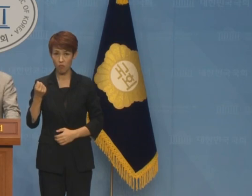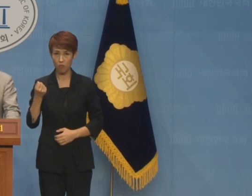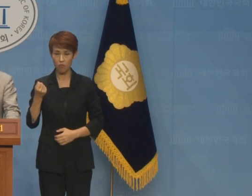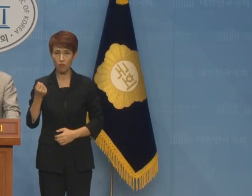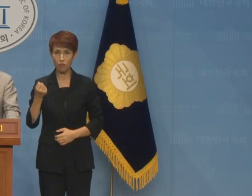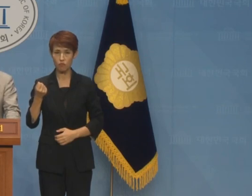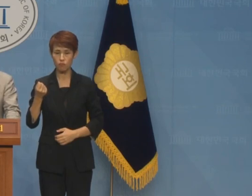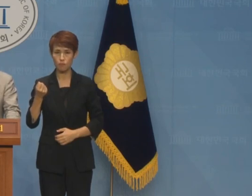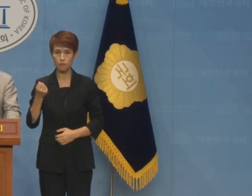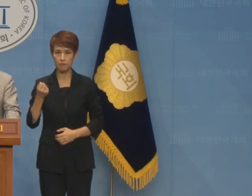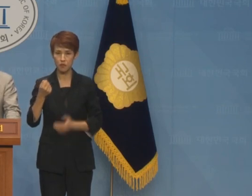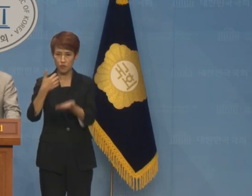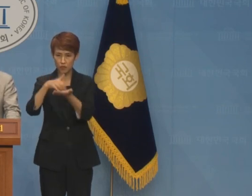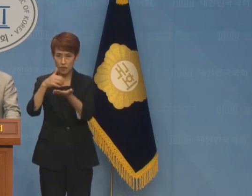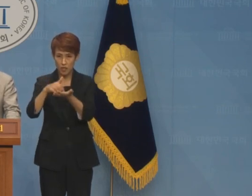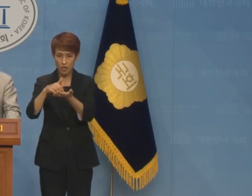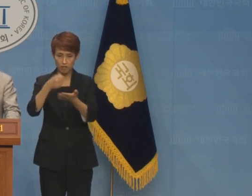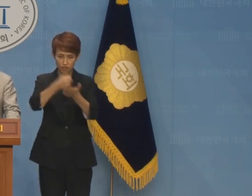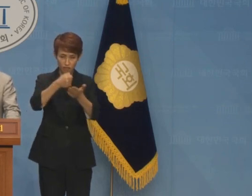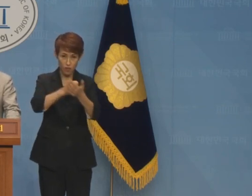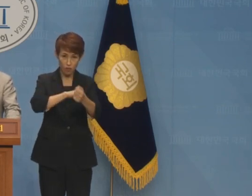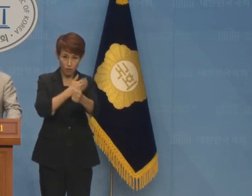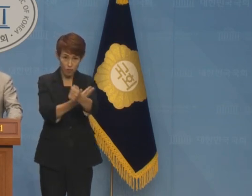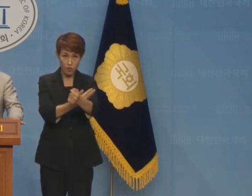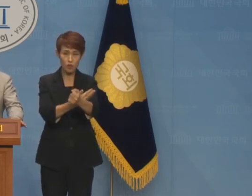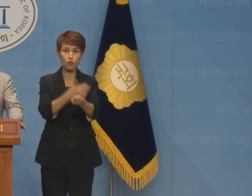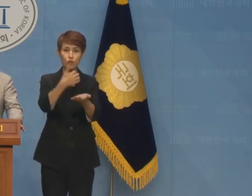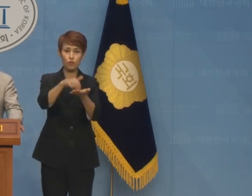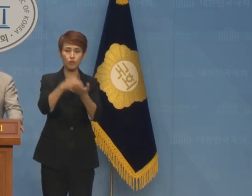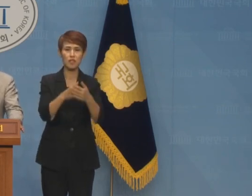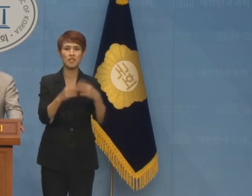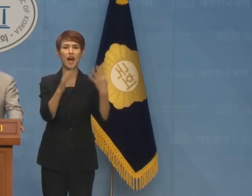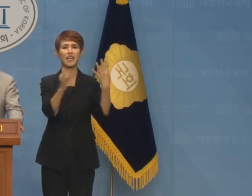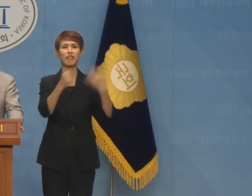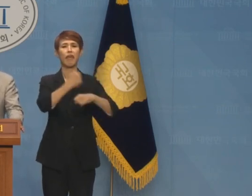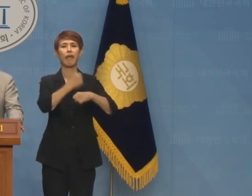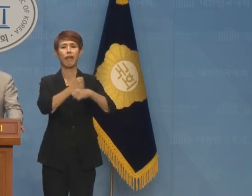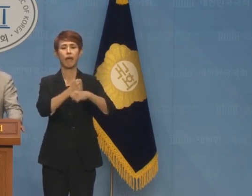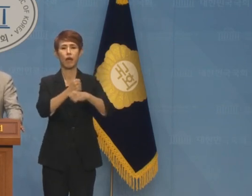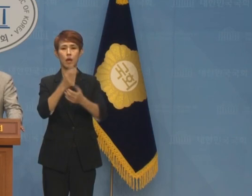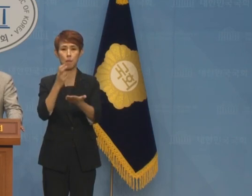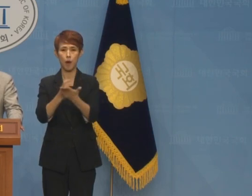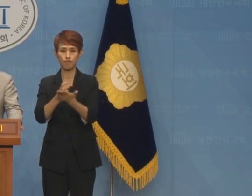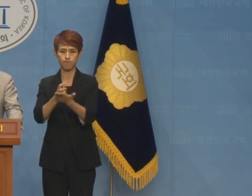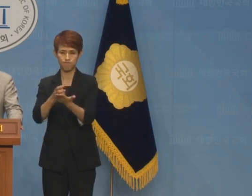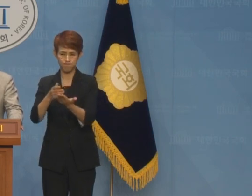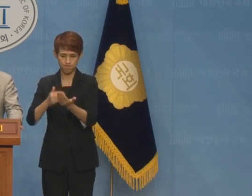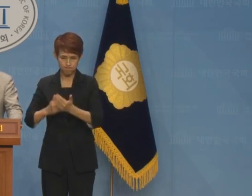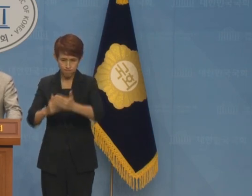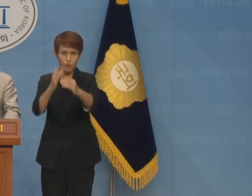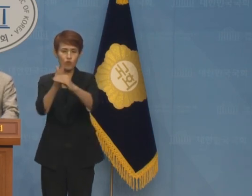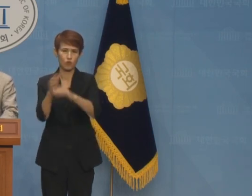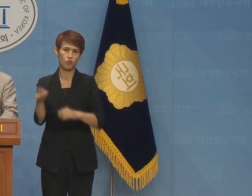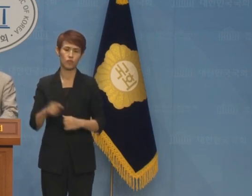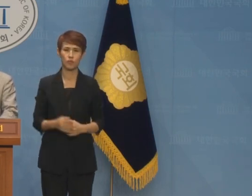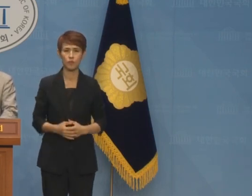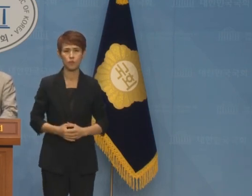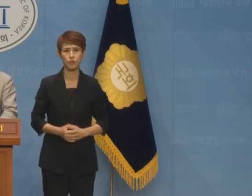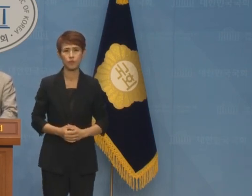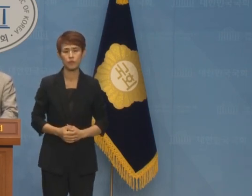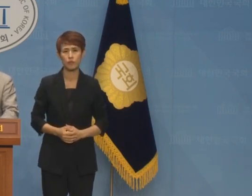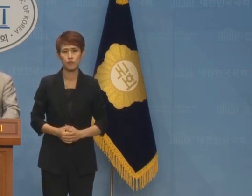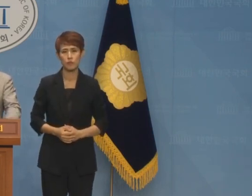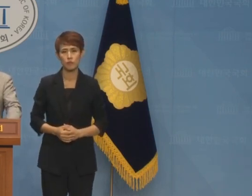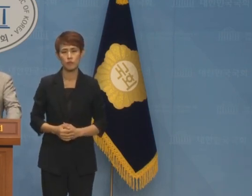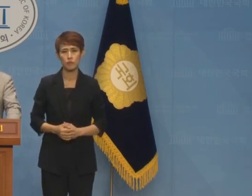의사 종적 수를 사인으로 늘리는 억지에 가까운 법률 개정안을 밀어붙이고 있습니다